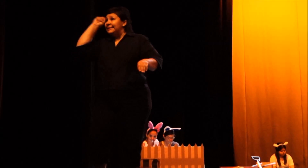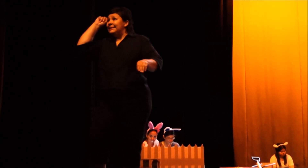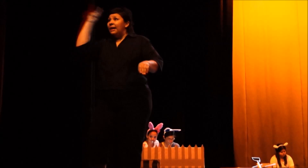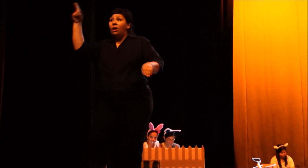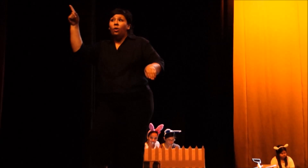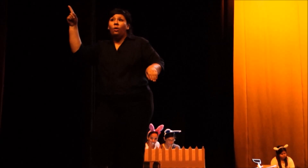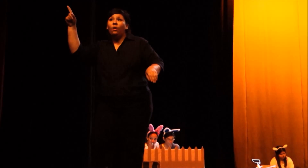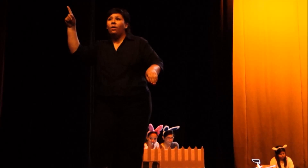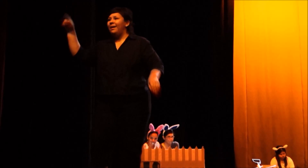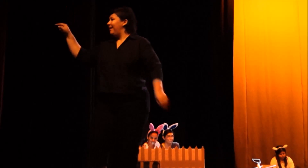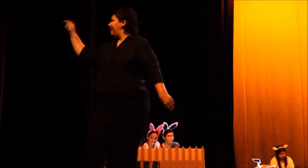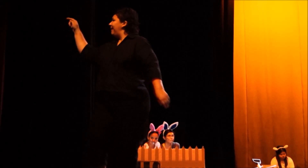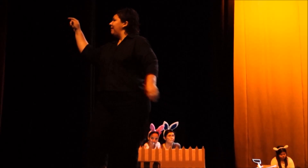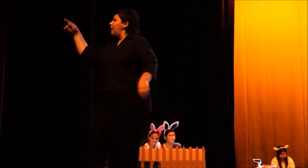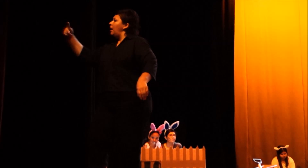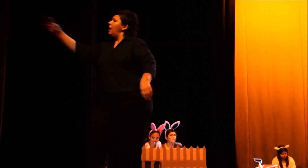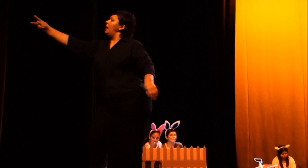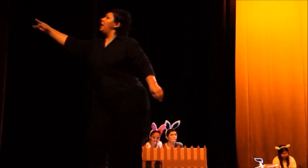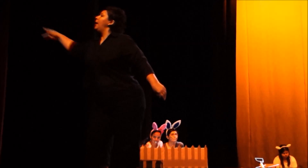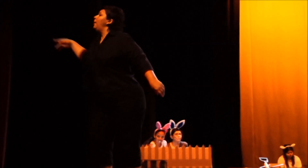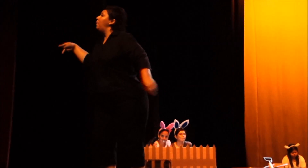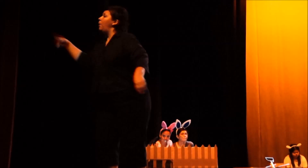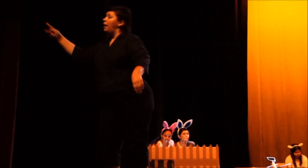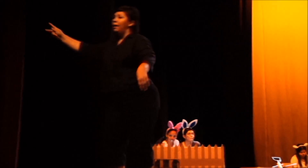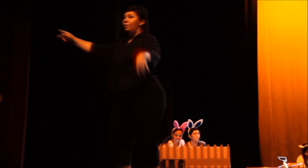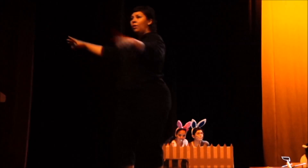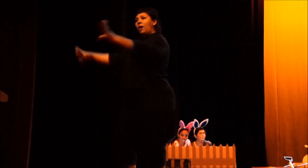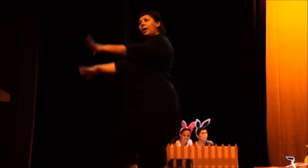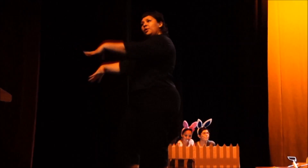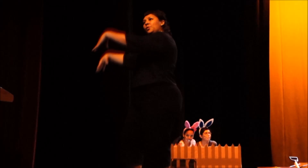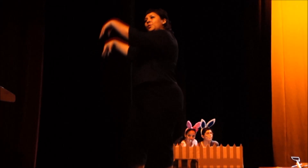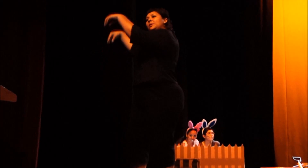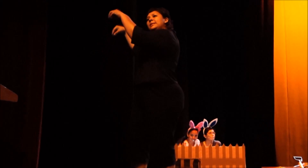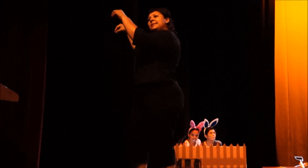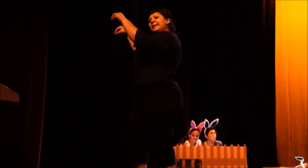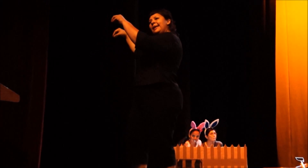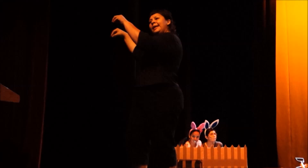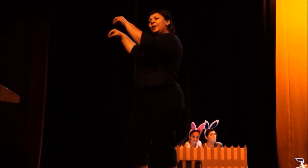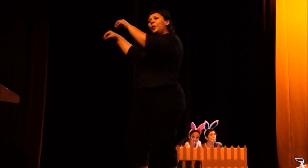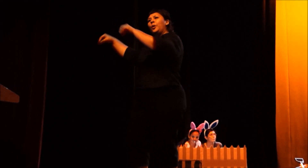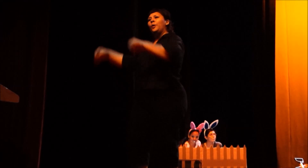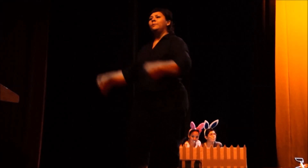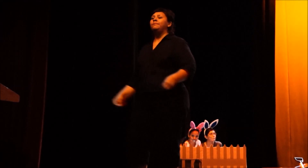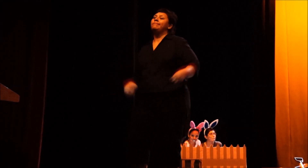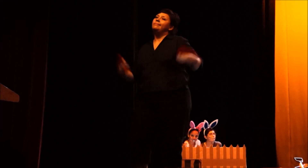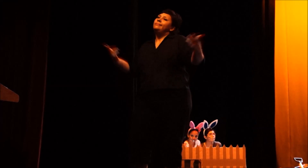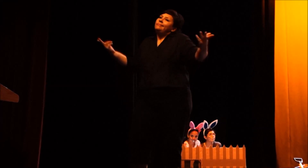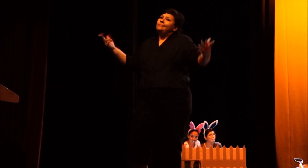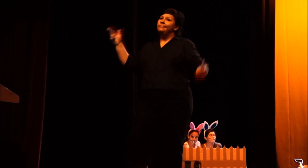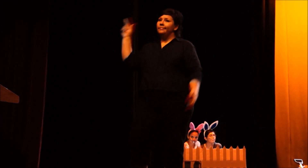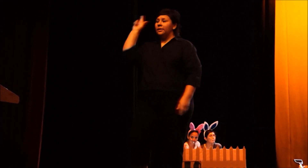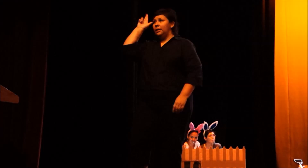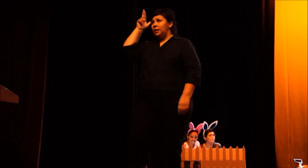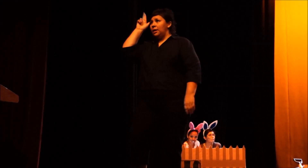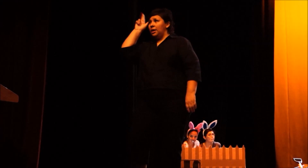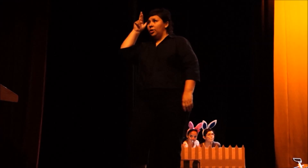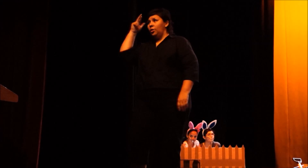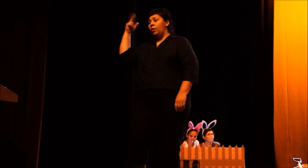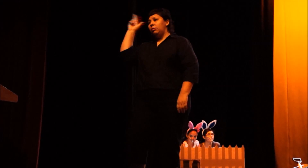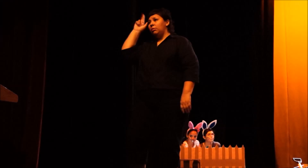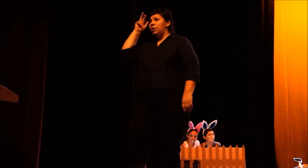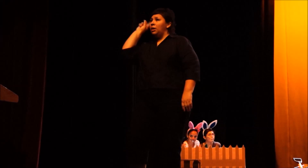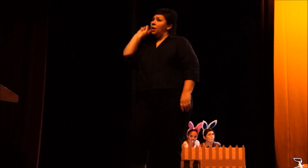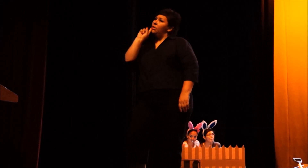hospital. Y entonces recuerda que en el pueblo ha llegado un circo. Y